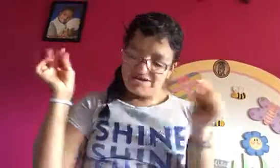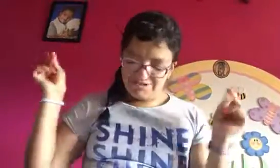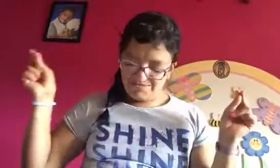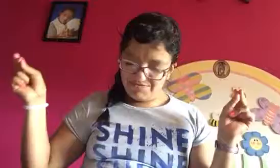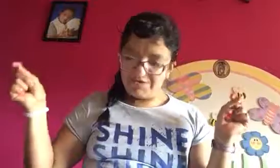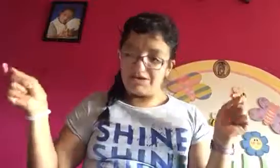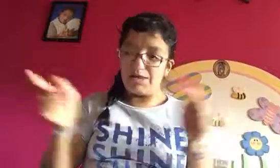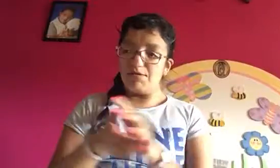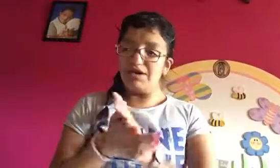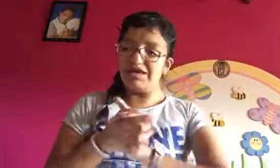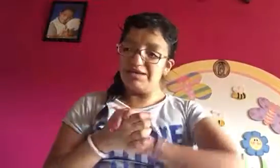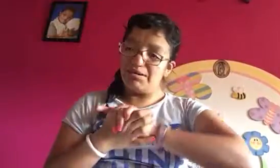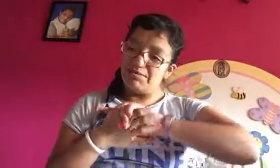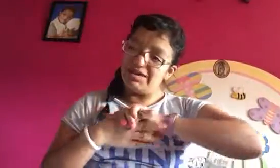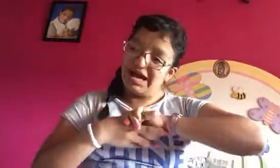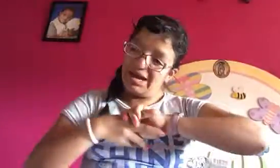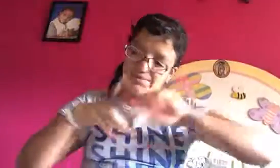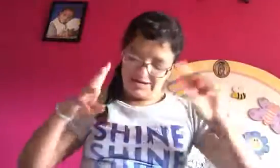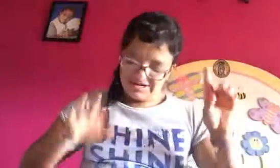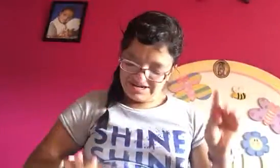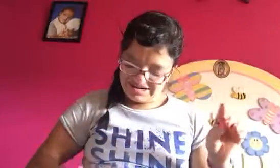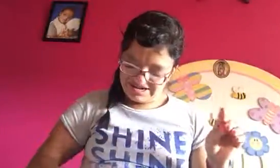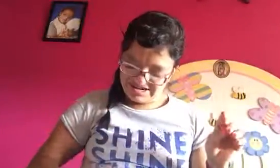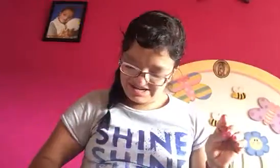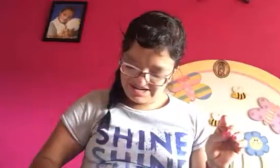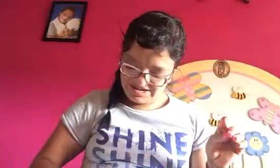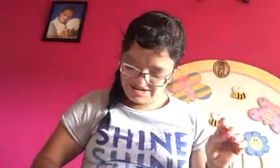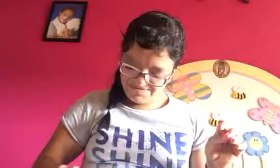bueno, nos amo y vamos a empezar.